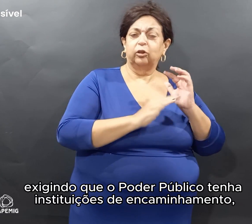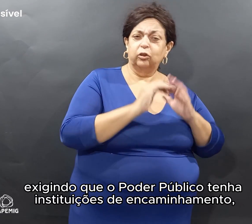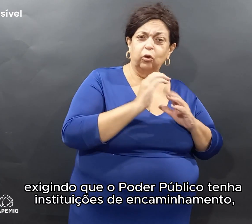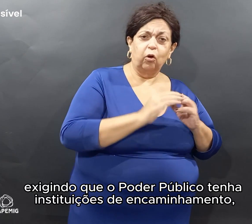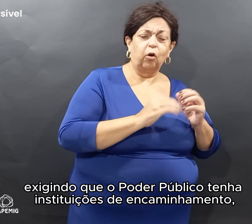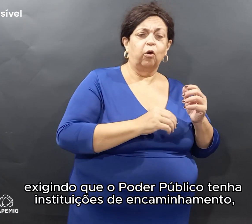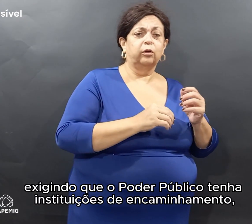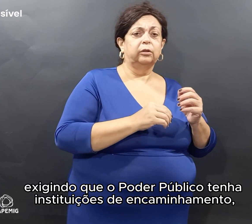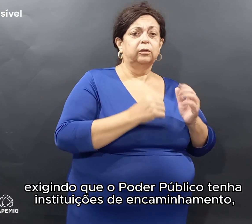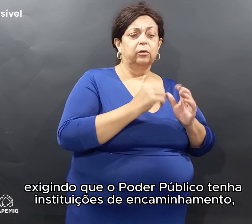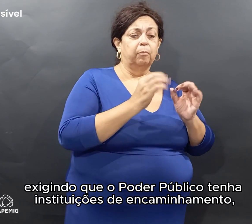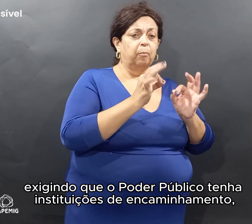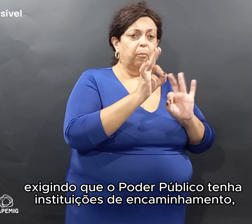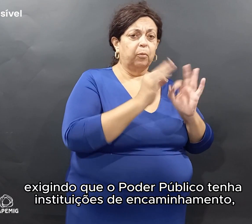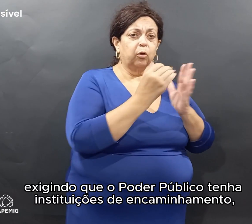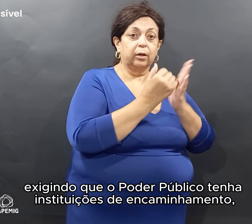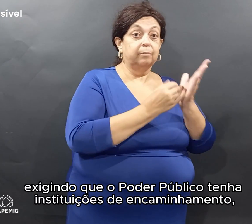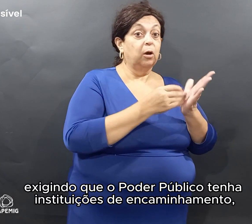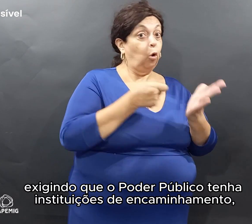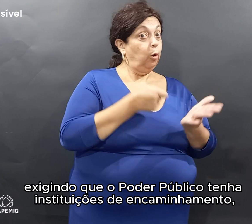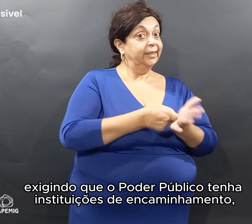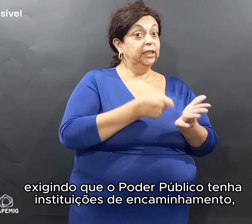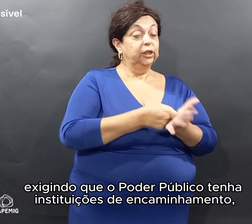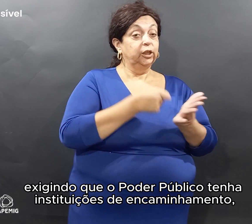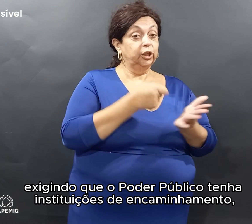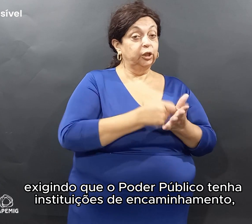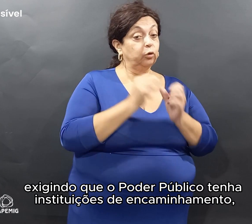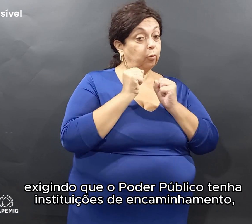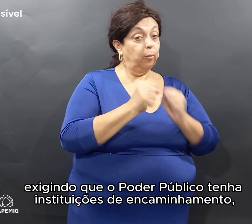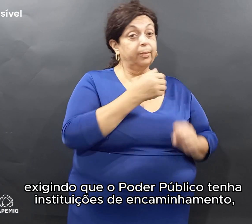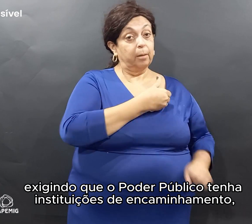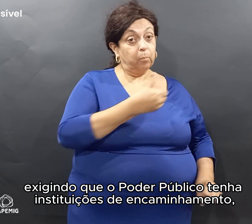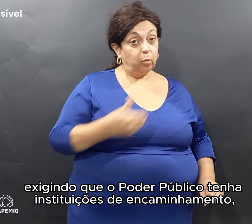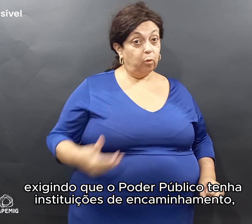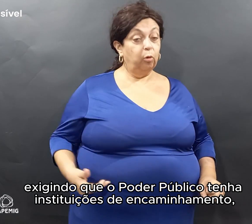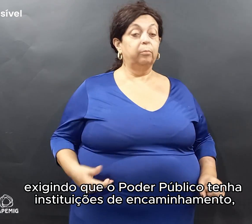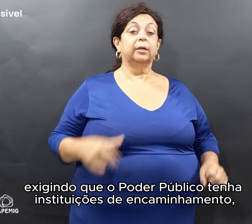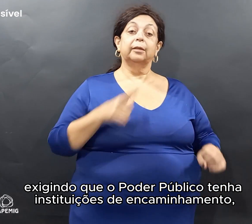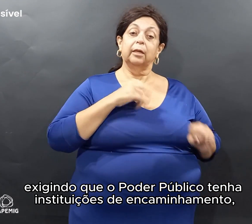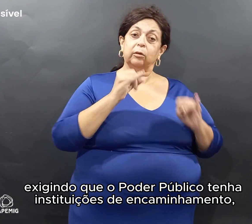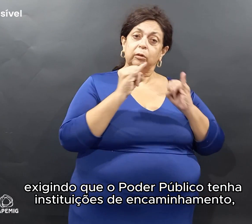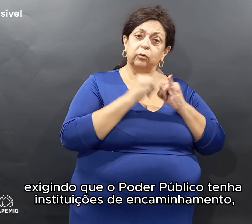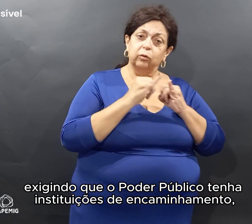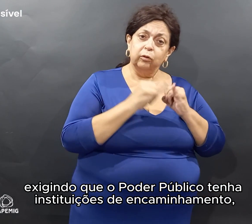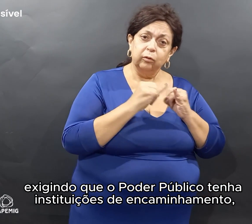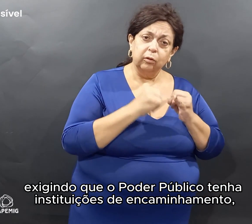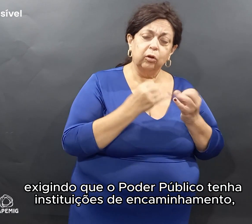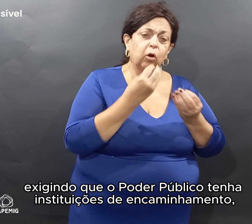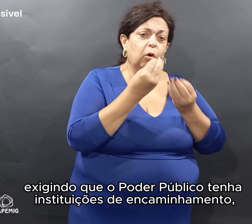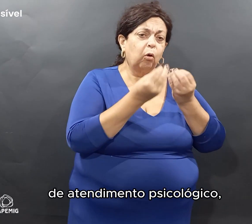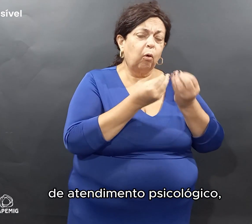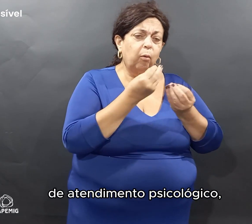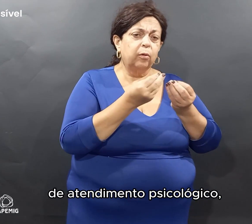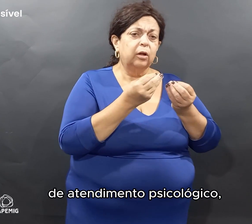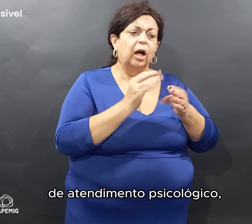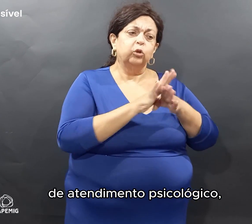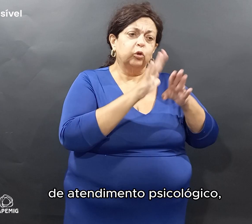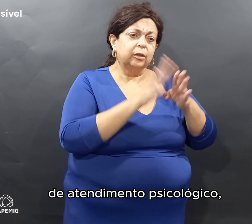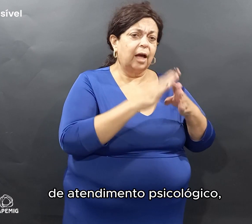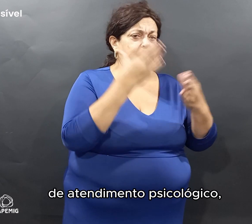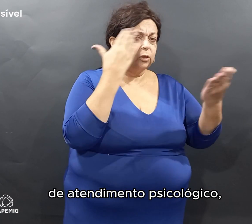programas, exigindo que o poder público tenha instituições de encaminhamento, de